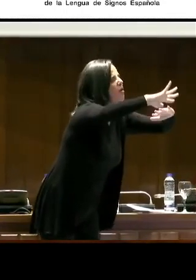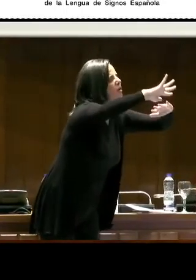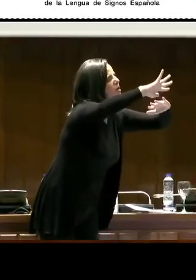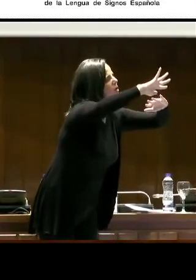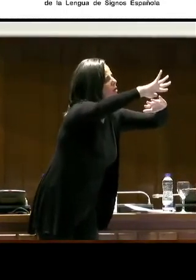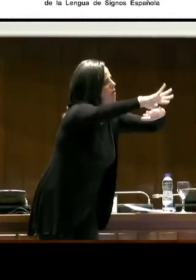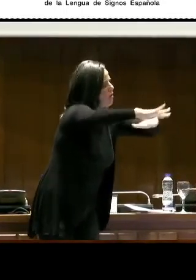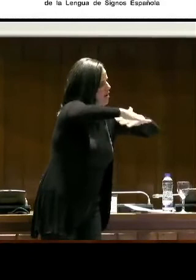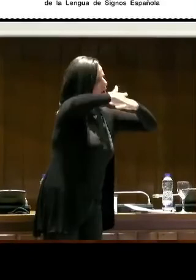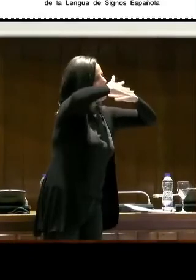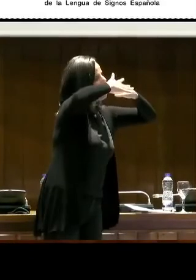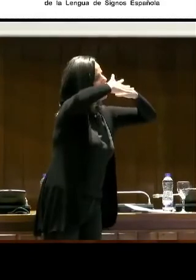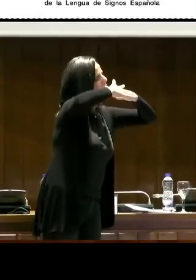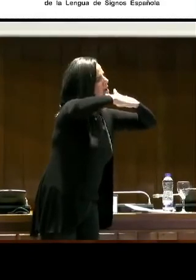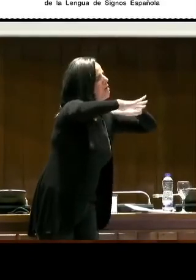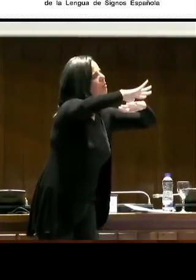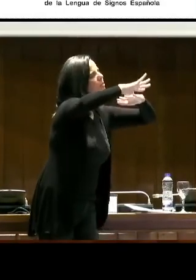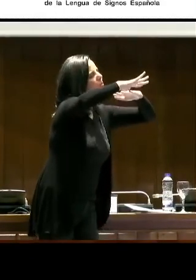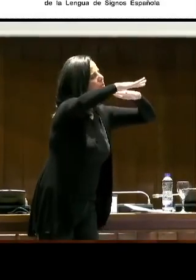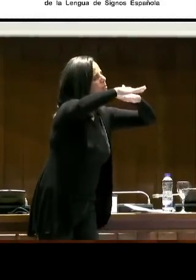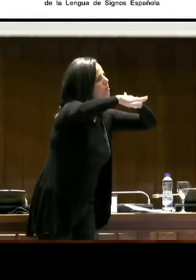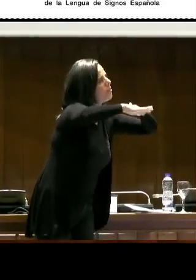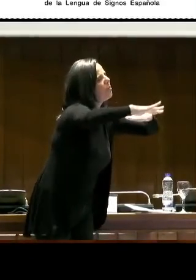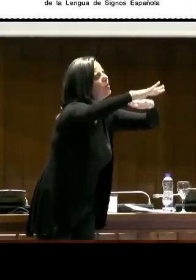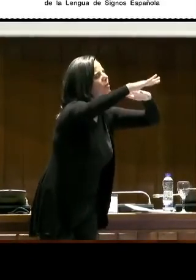en el que suenan las olas,